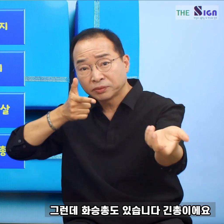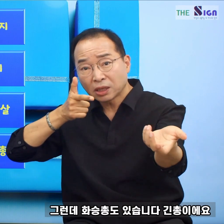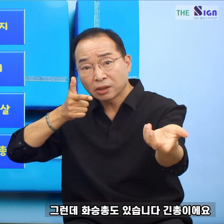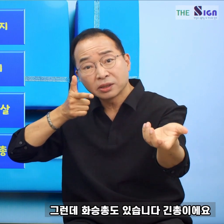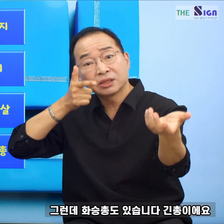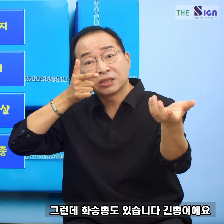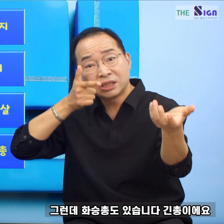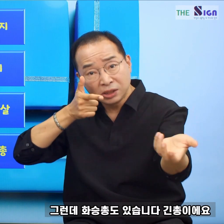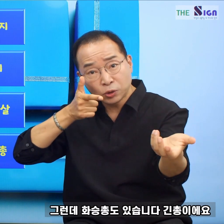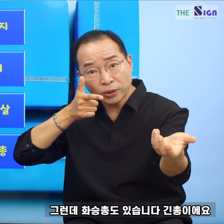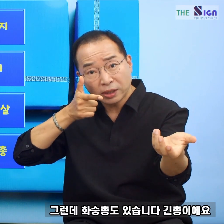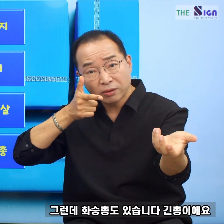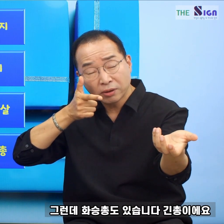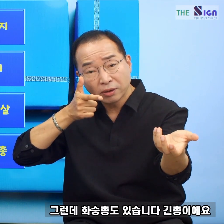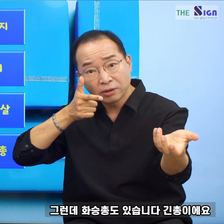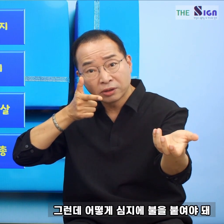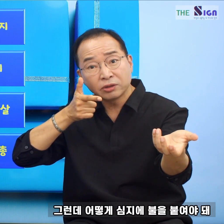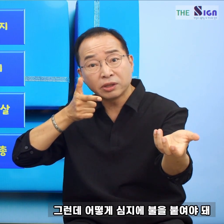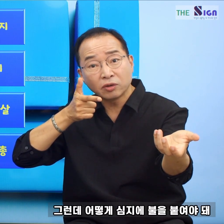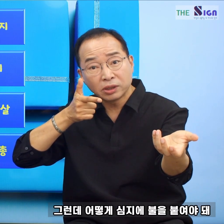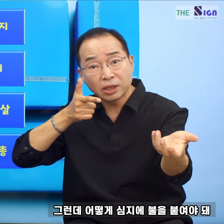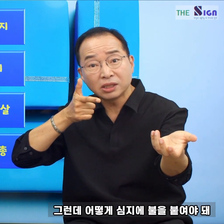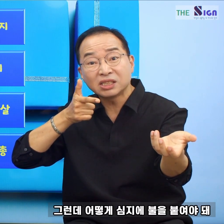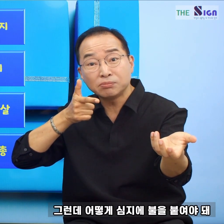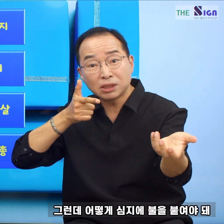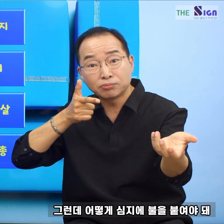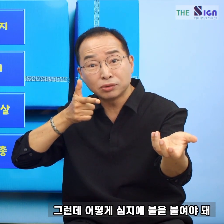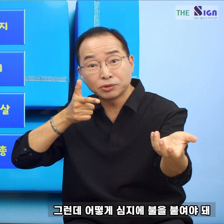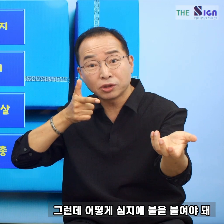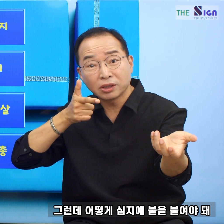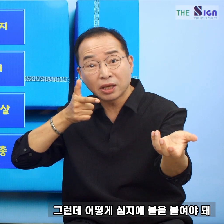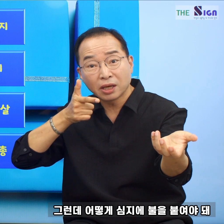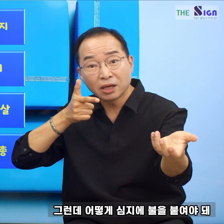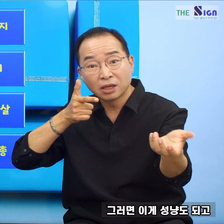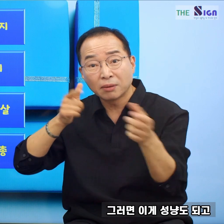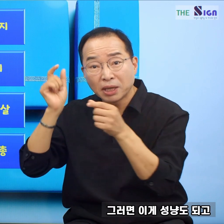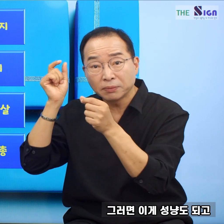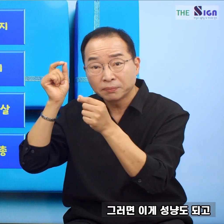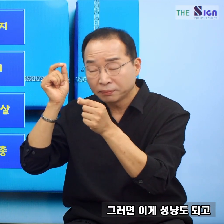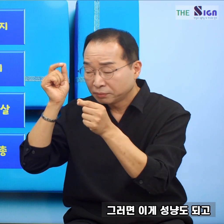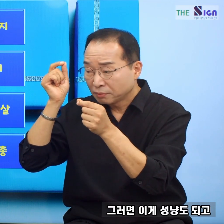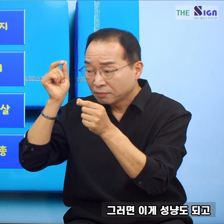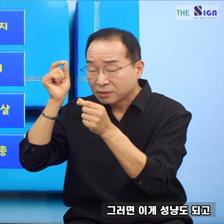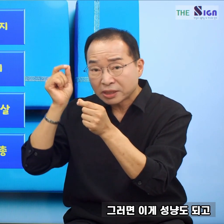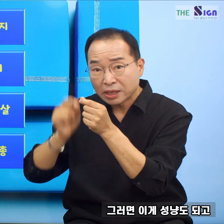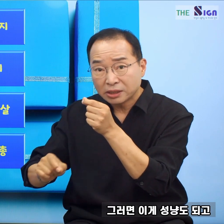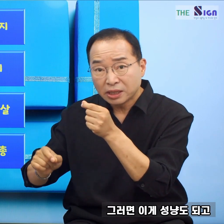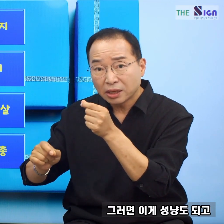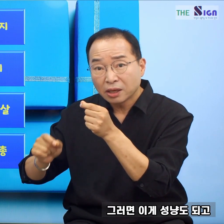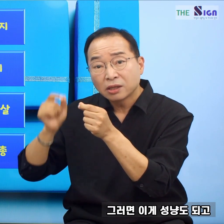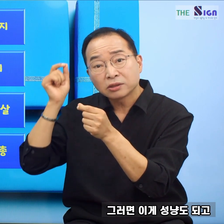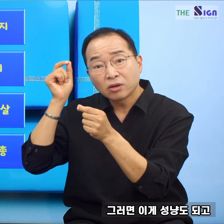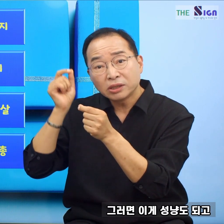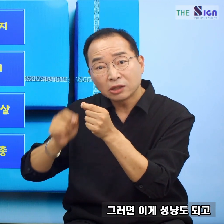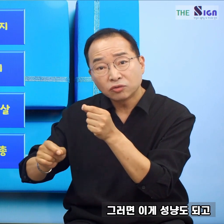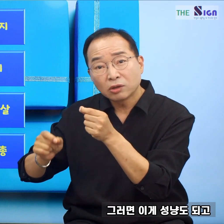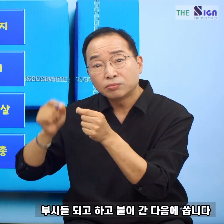자, 긴 총이에요. 그런데 어떻게 심지에 불을 붙여야 돼. 그러면 자, 이게 성냥도 되고